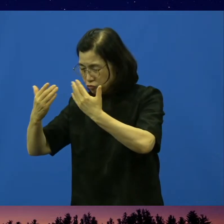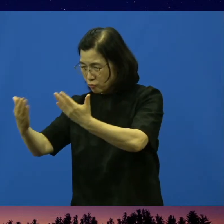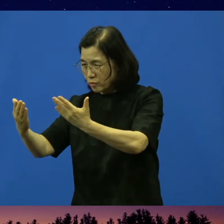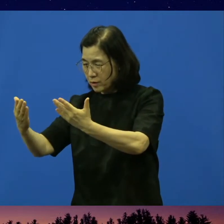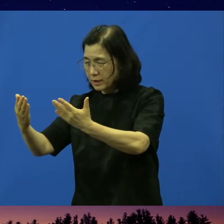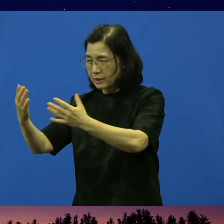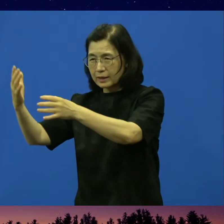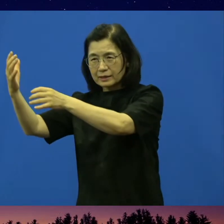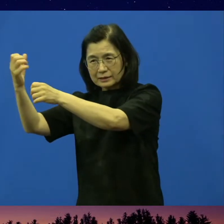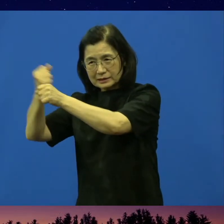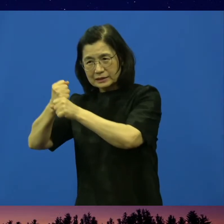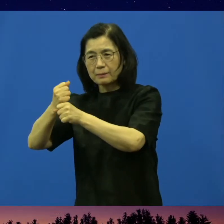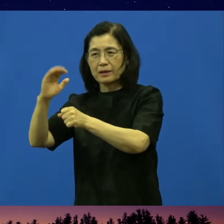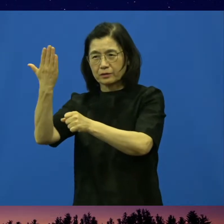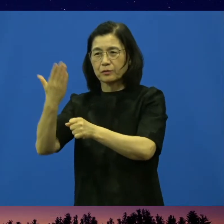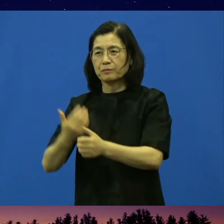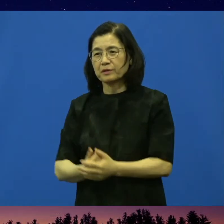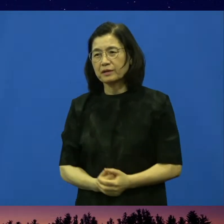그냥 돌아가셔. 그냥